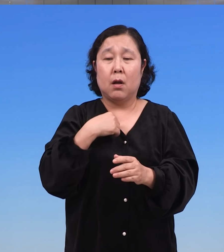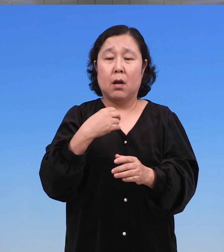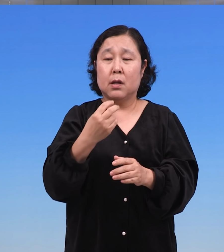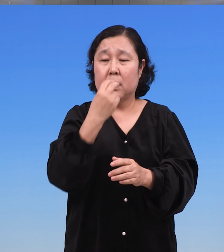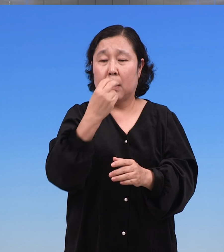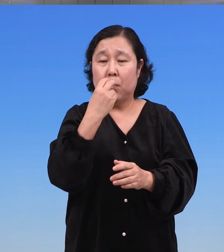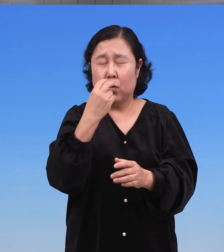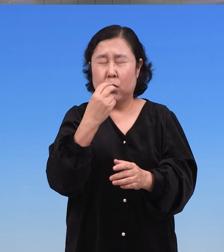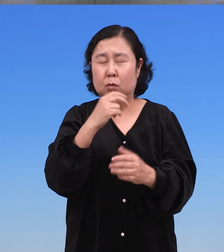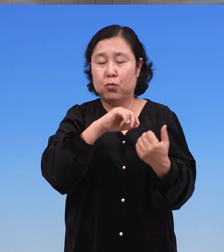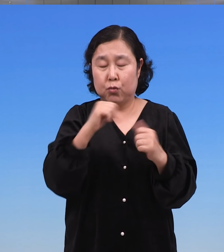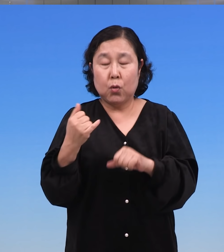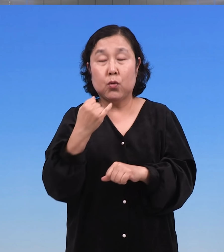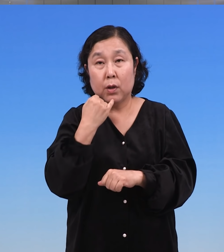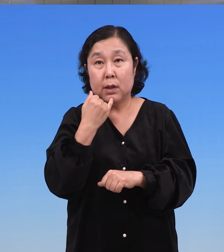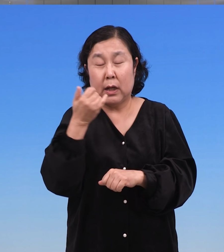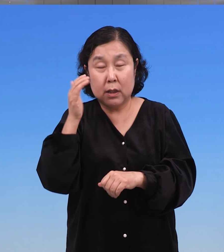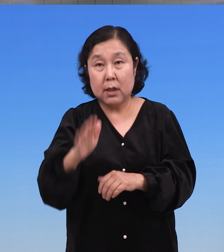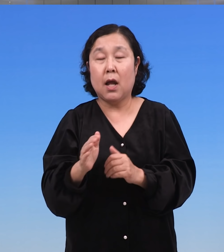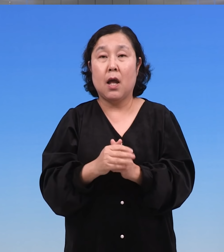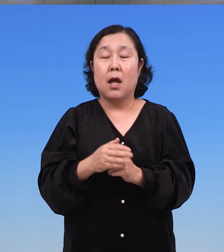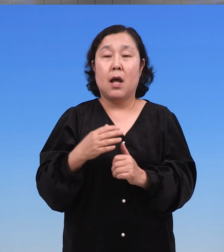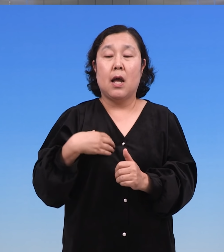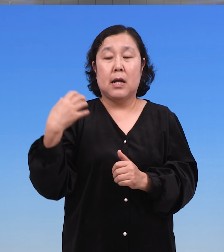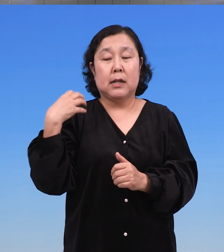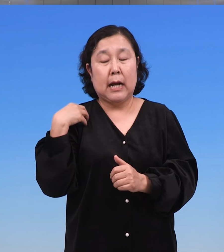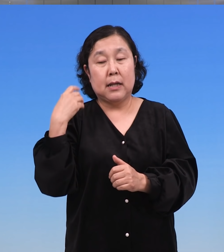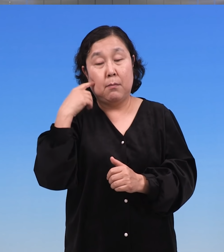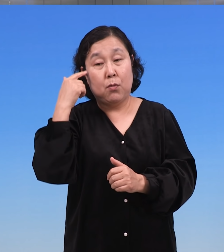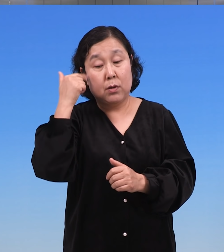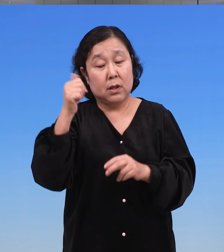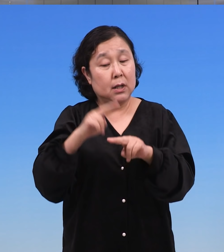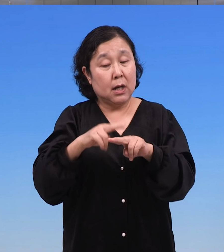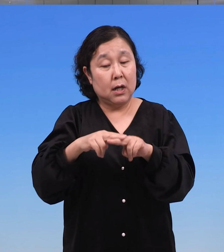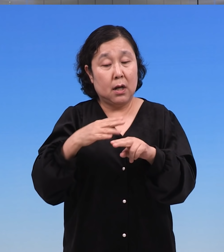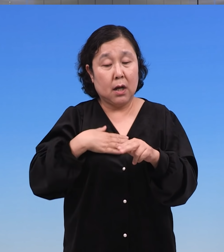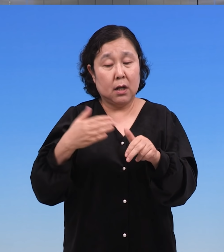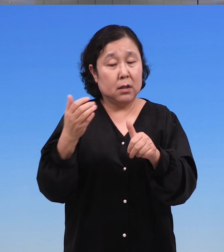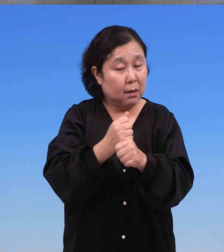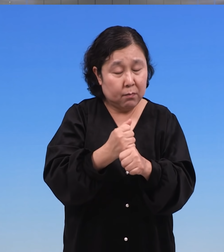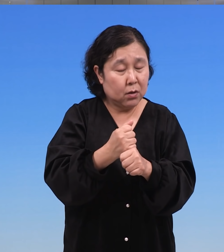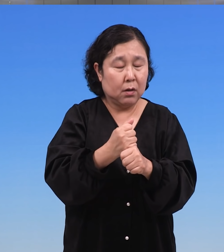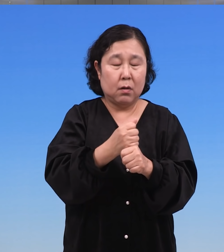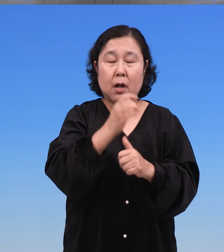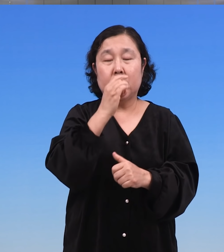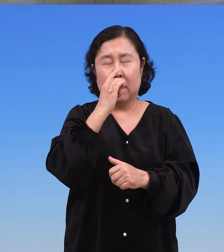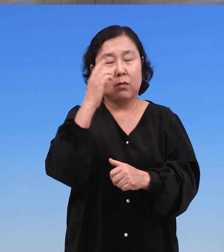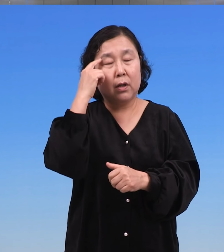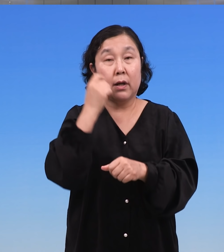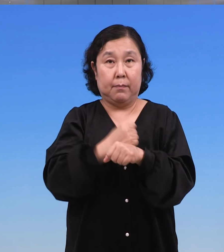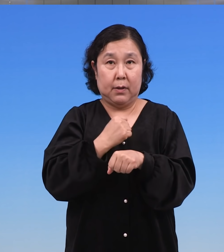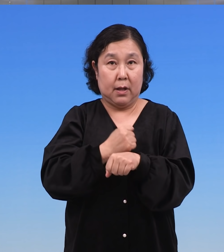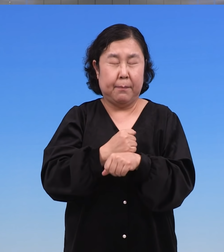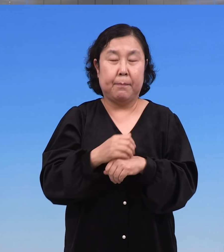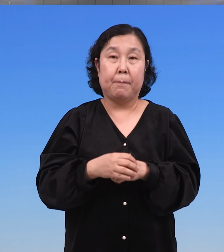자리, 이게 무슨 이게 붙잡아야 될 그것이겠냐고. 그래서 안 될 수가 없는 거 아닙니까?